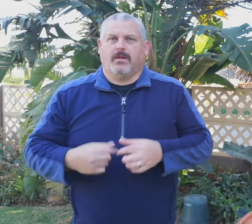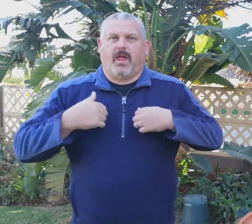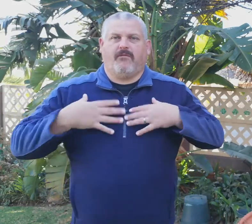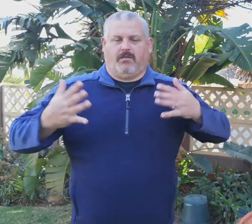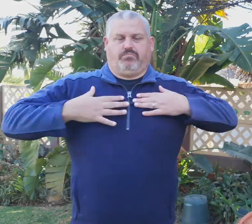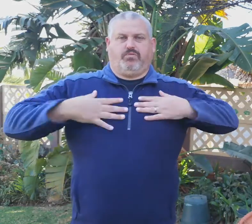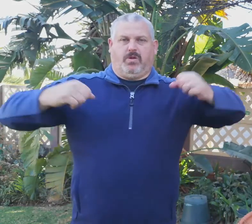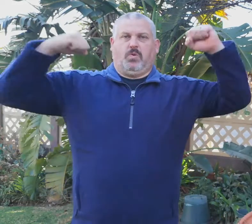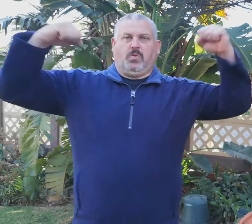Power. Ek wil.